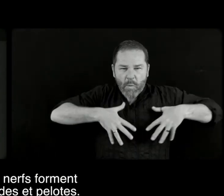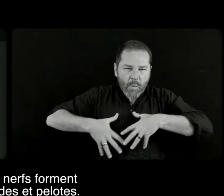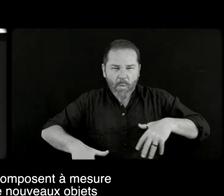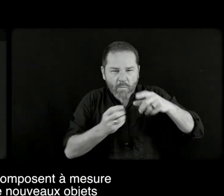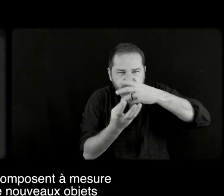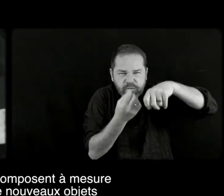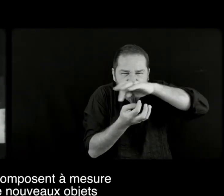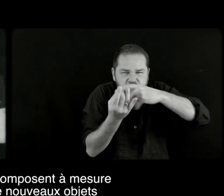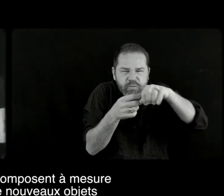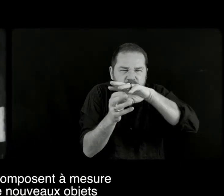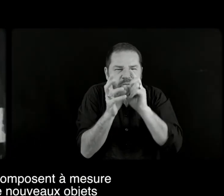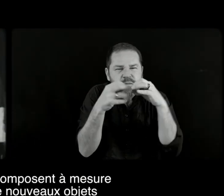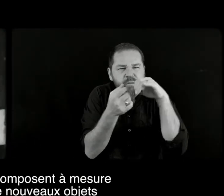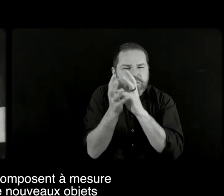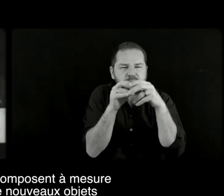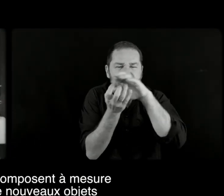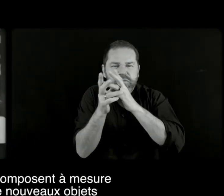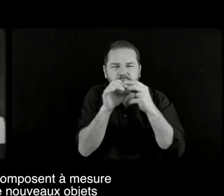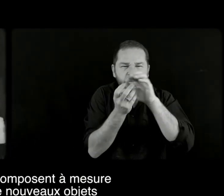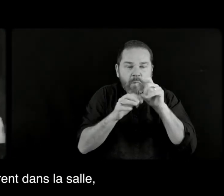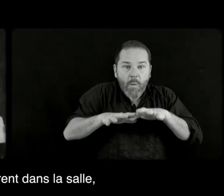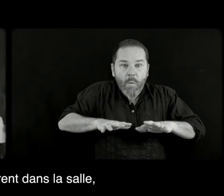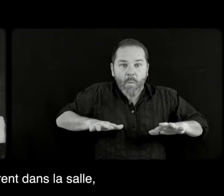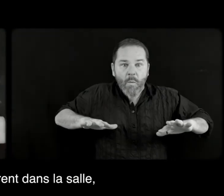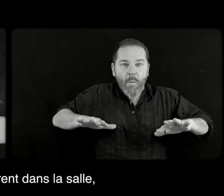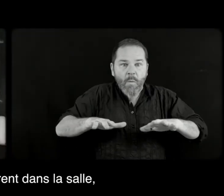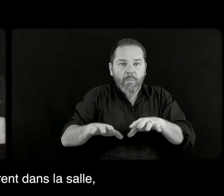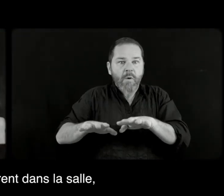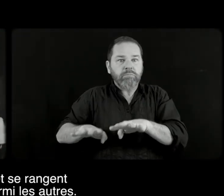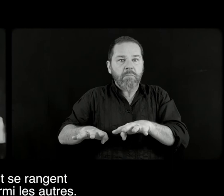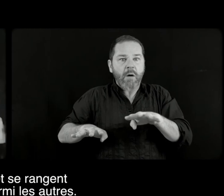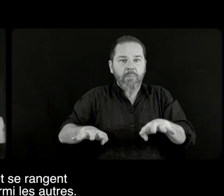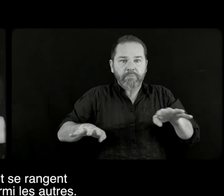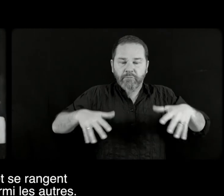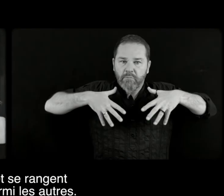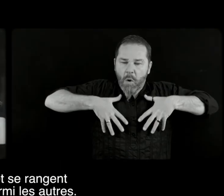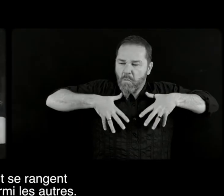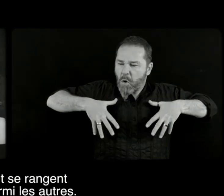se recomposent à mesure que de nouveaux objets pénètrent dans la salle et se rangent parmi les autres.